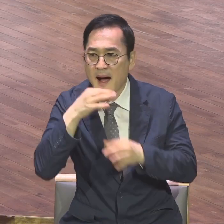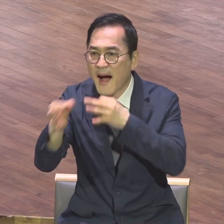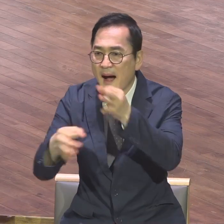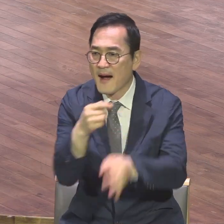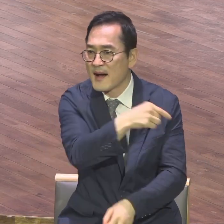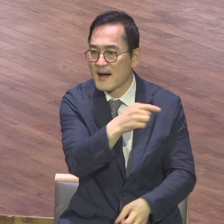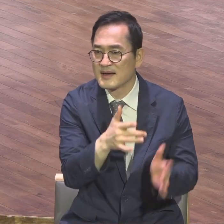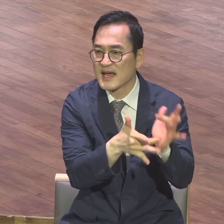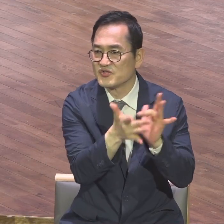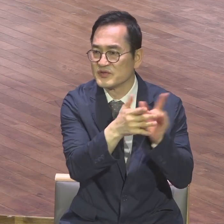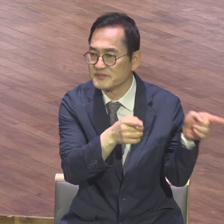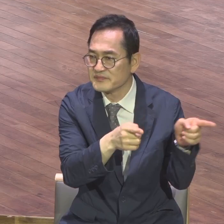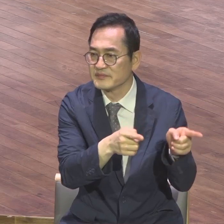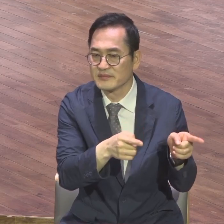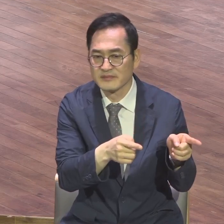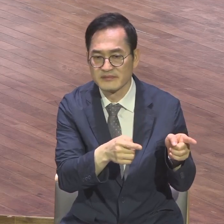세계를.